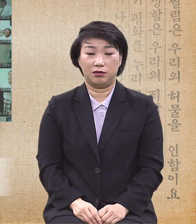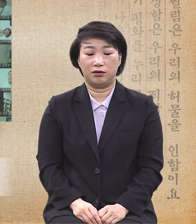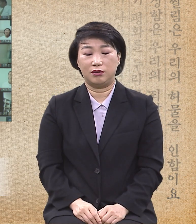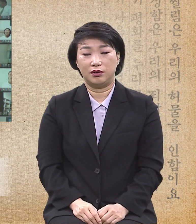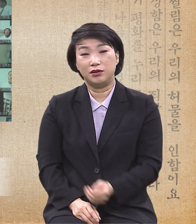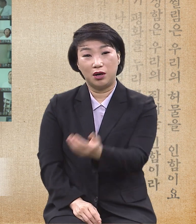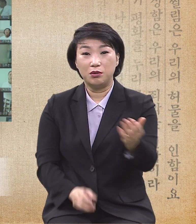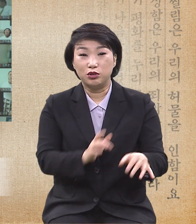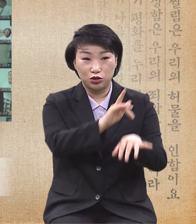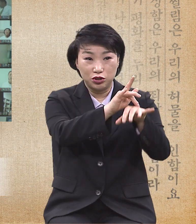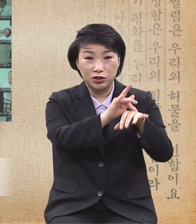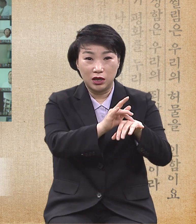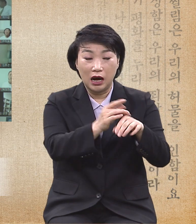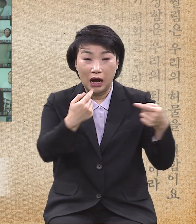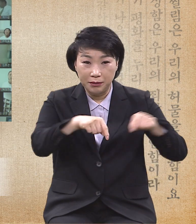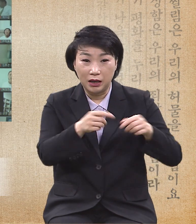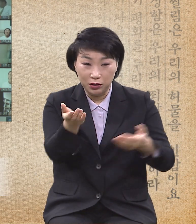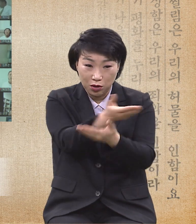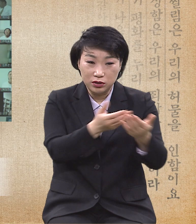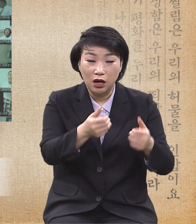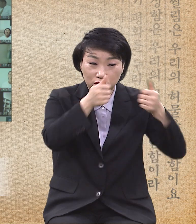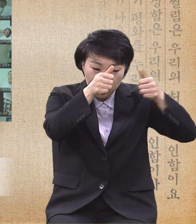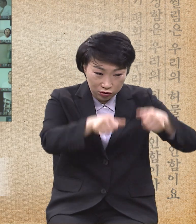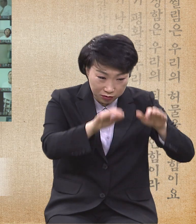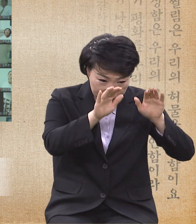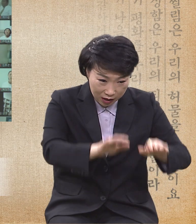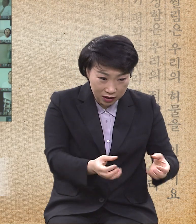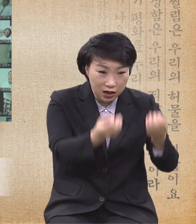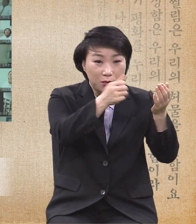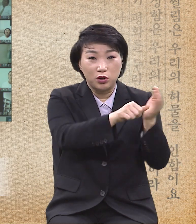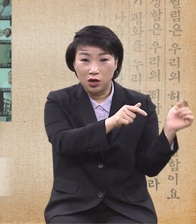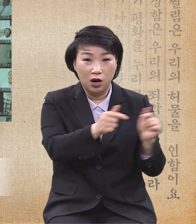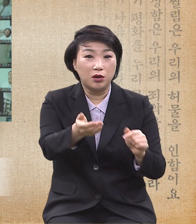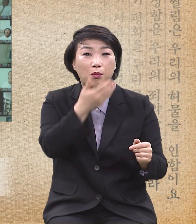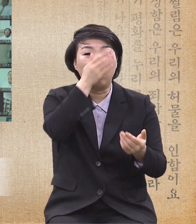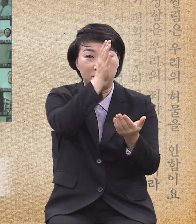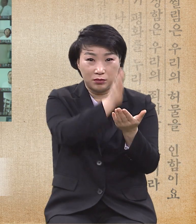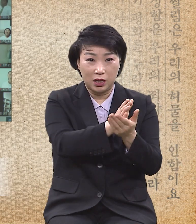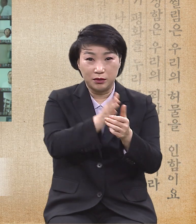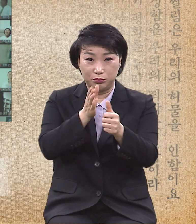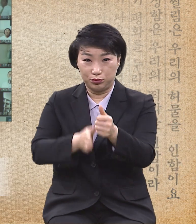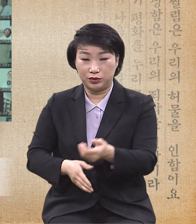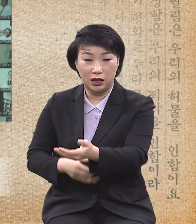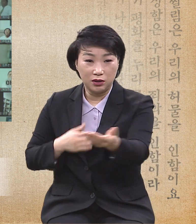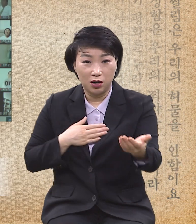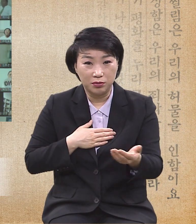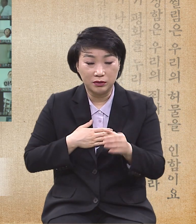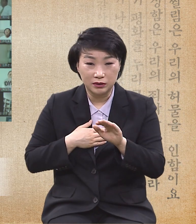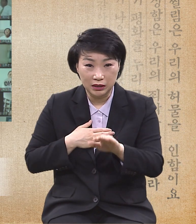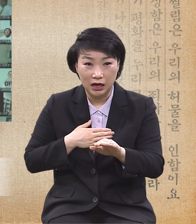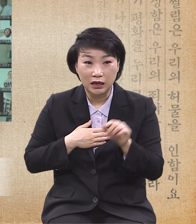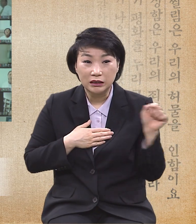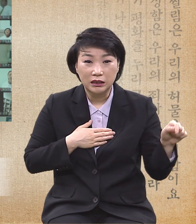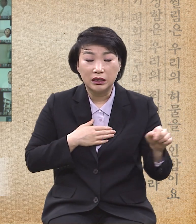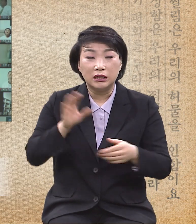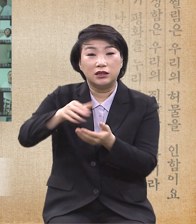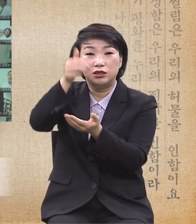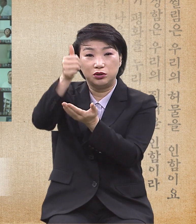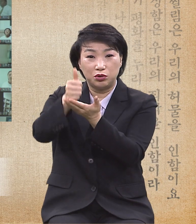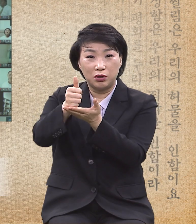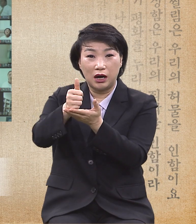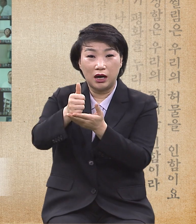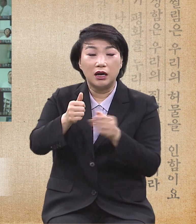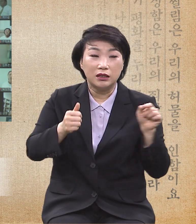절대 귀신과 교제하는 우상의 제물을 먹어서는 안 된다 이 말입니다. 그는 그리스도께서